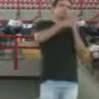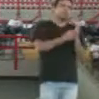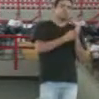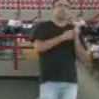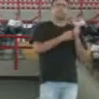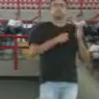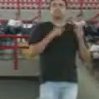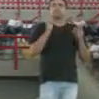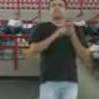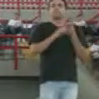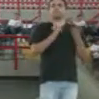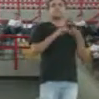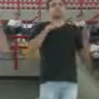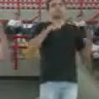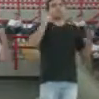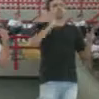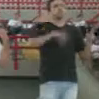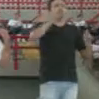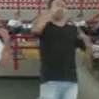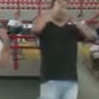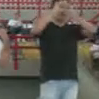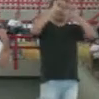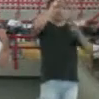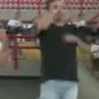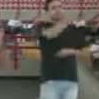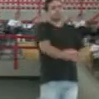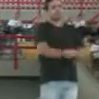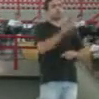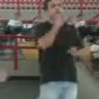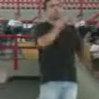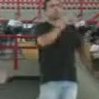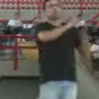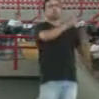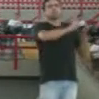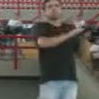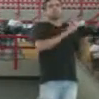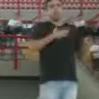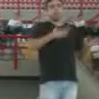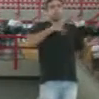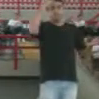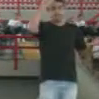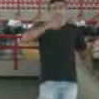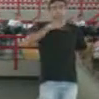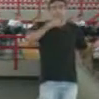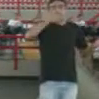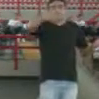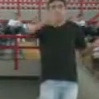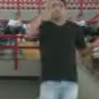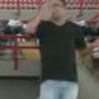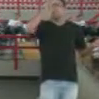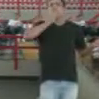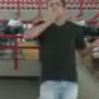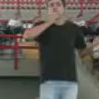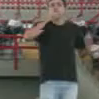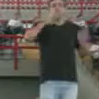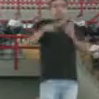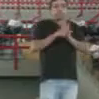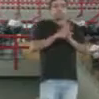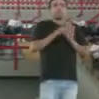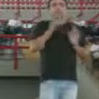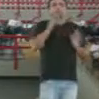outro negócio, ele diz: ó, de acordo com as ideias de fulano. Ele nunca diz algo dele, ele nunca sabe uma coisa dele,